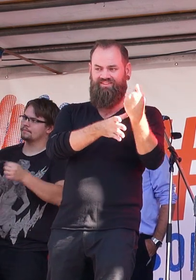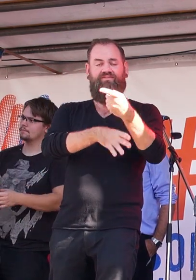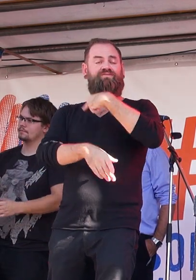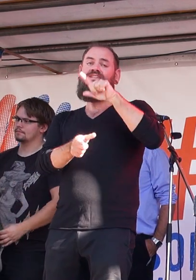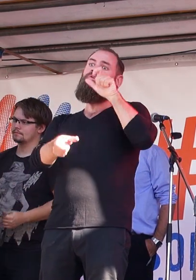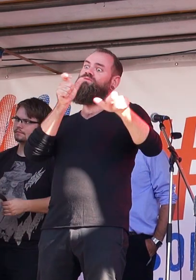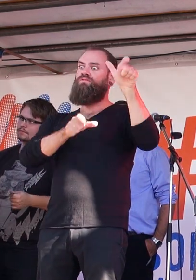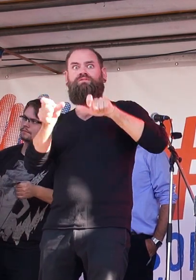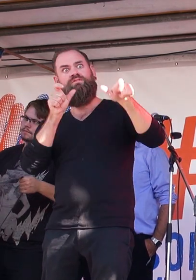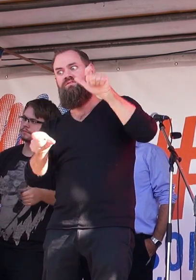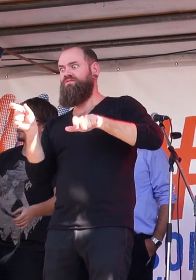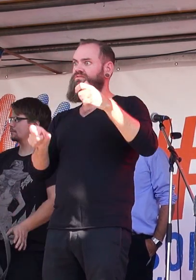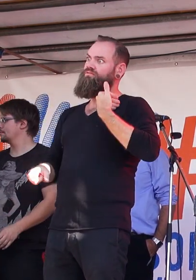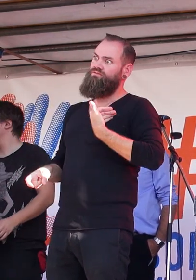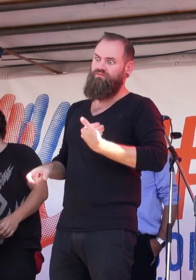leben,